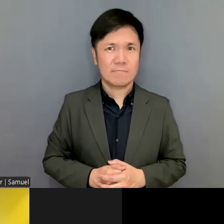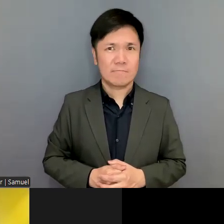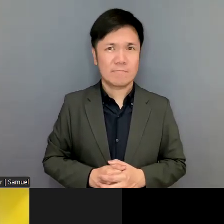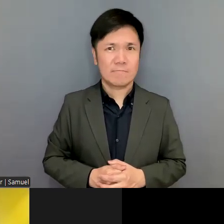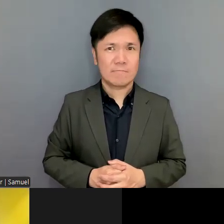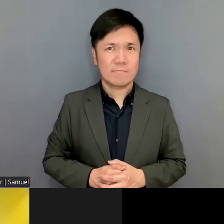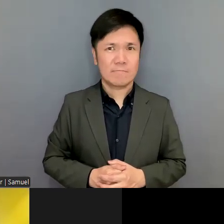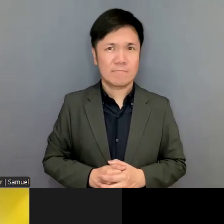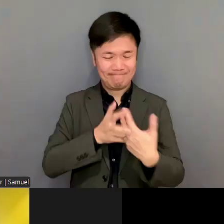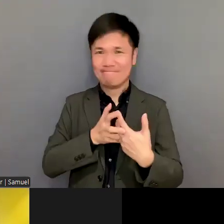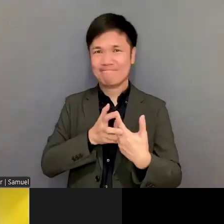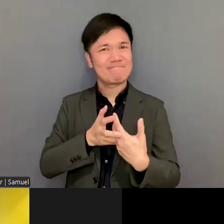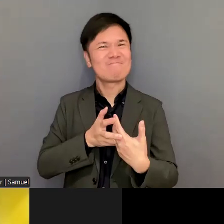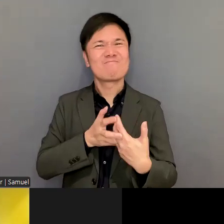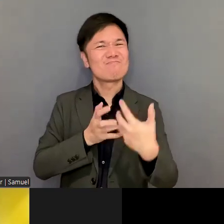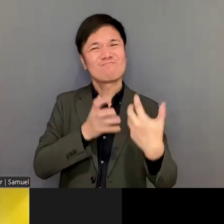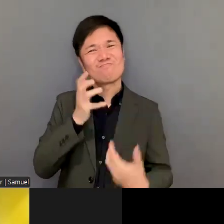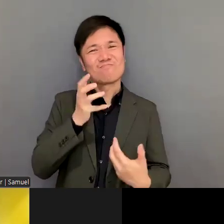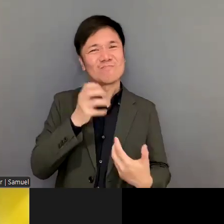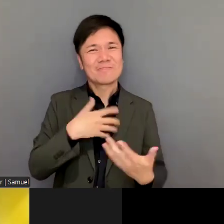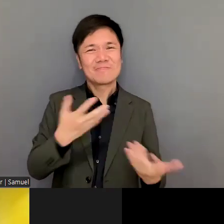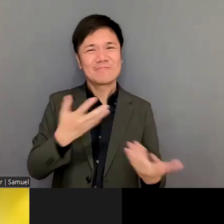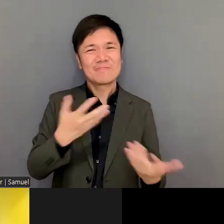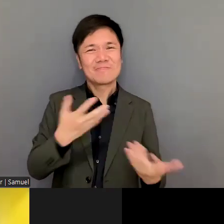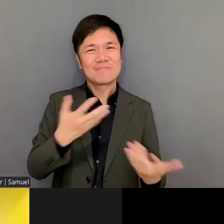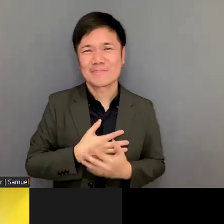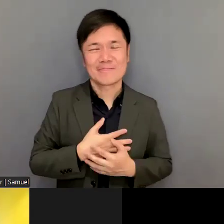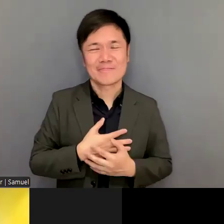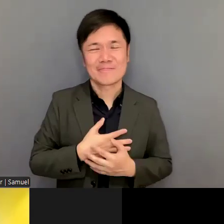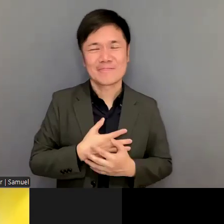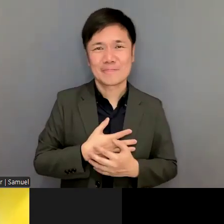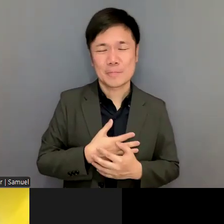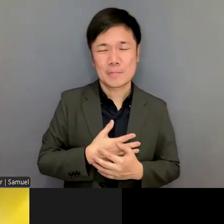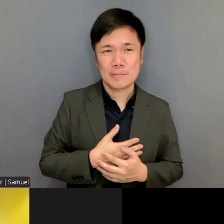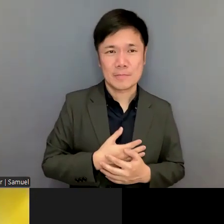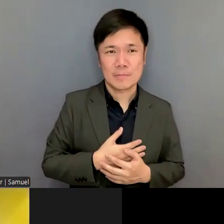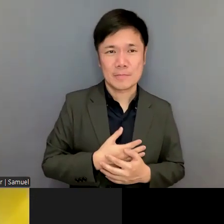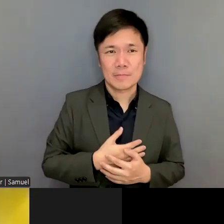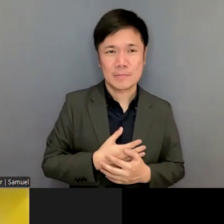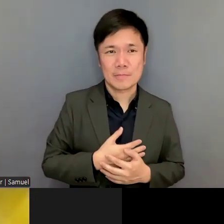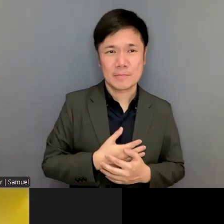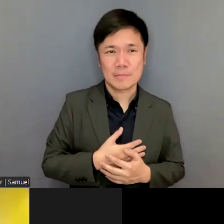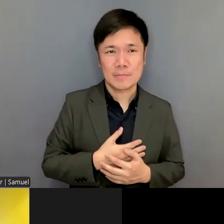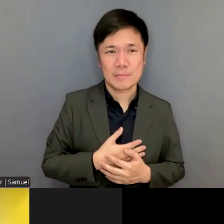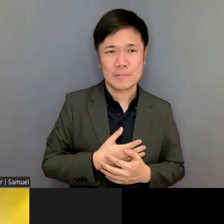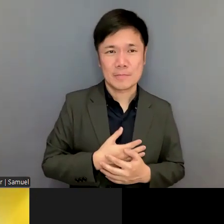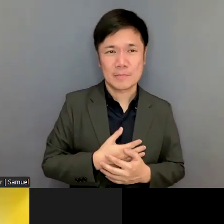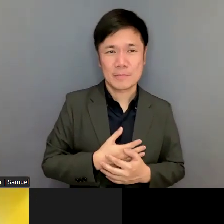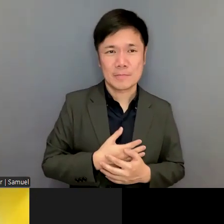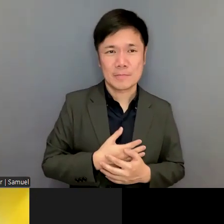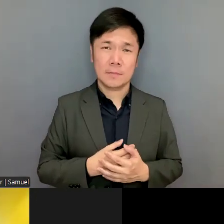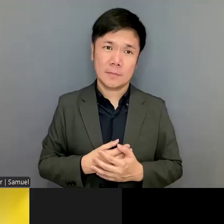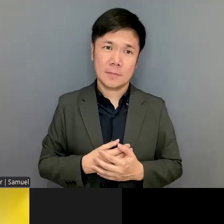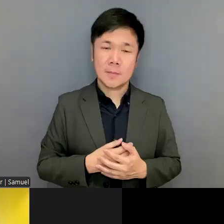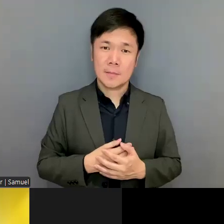puedan atender protocols en cuanto a la uh, perspectiva intercultural de las personas when it comes indígenas con to discapacidad. um, En este caso,